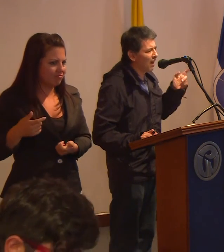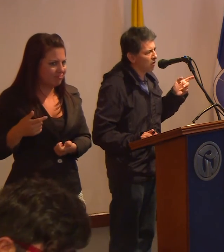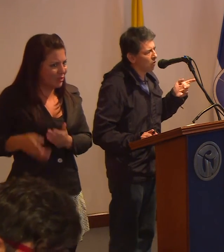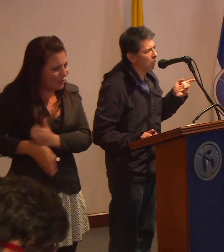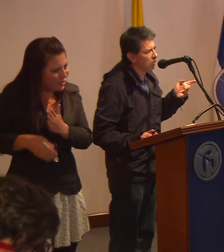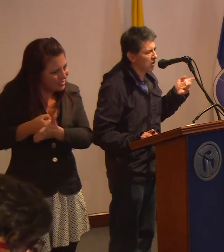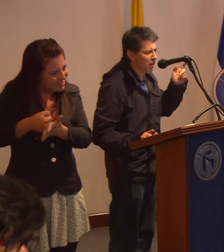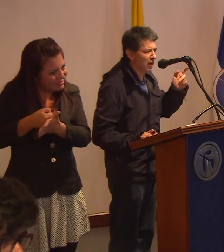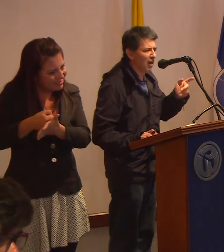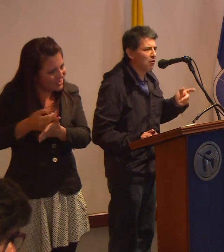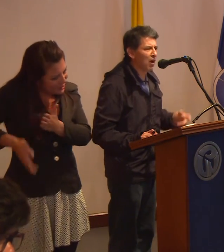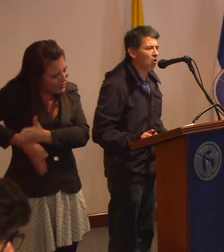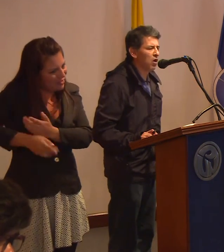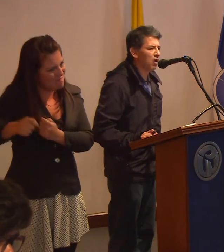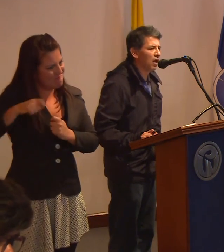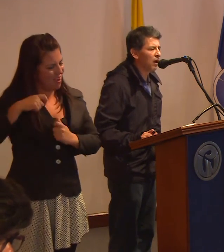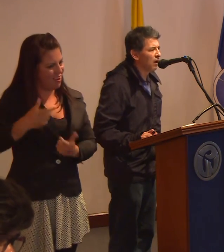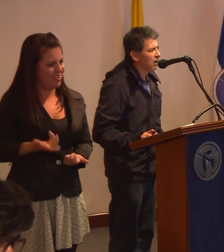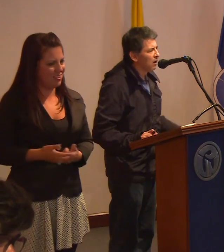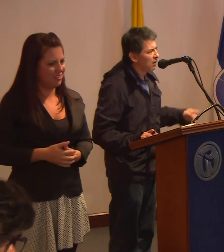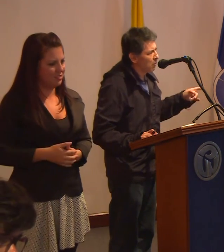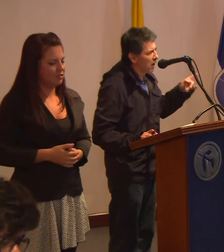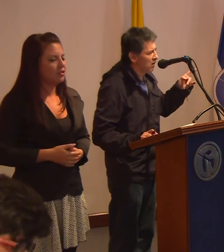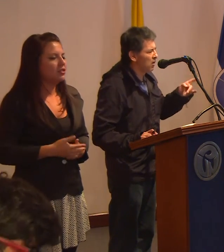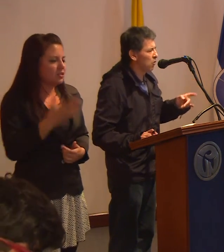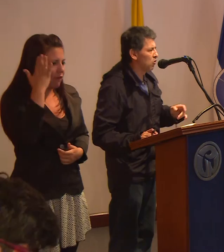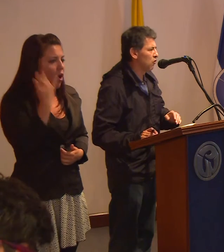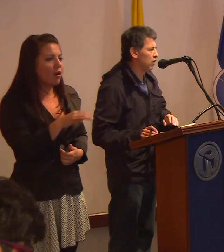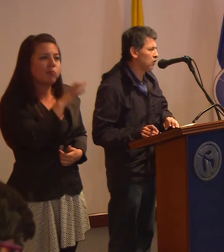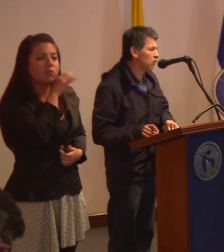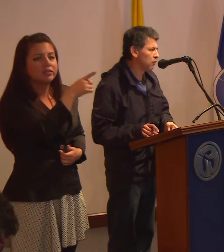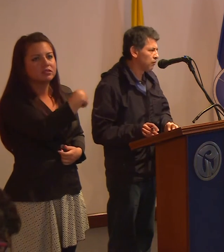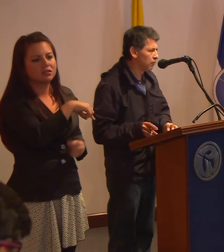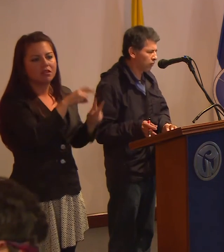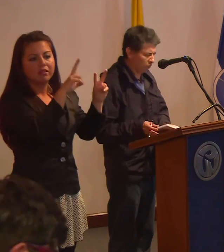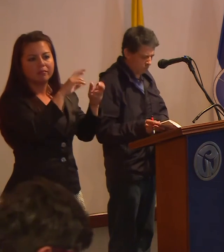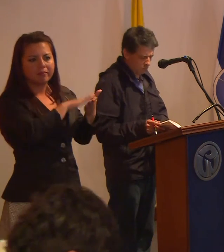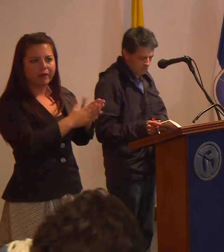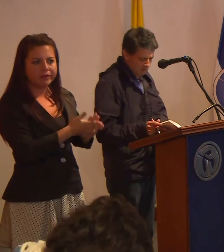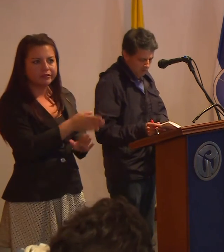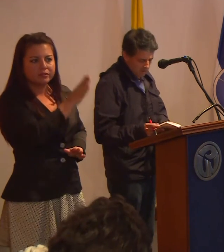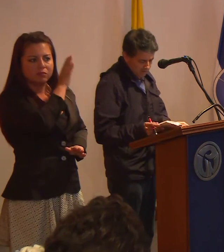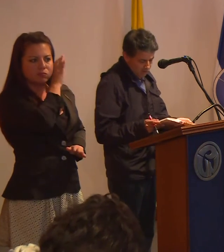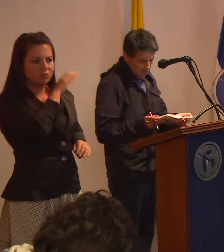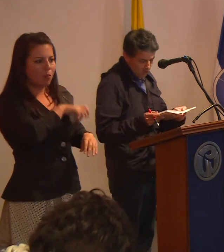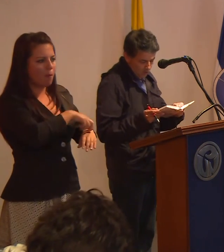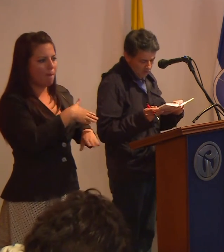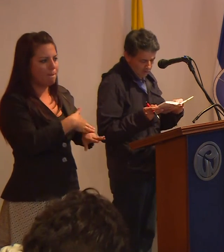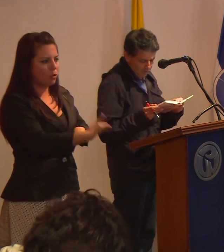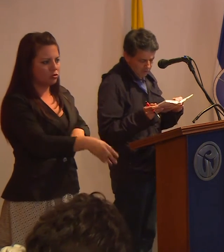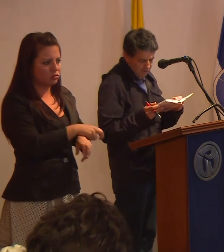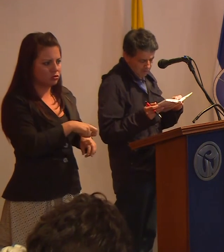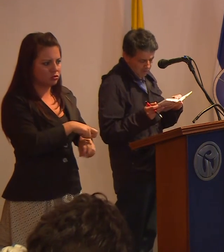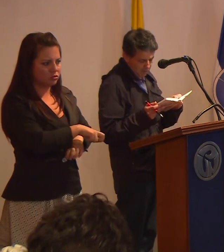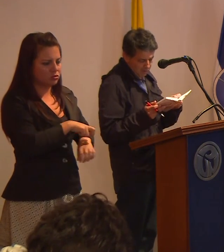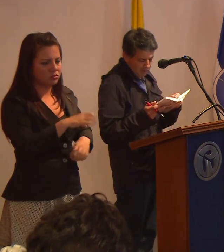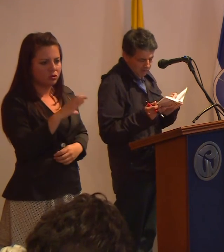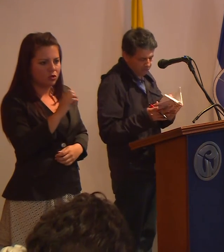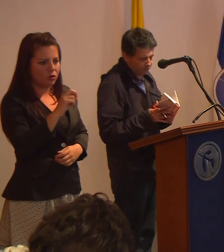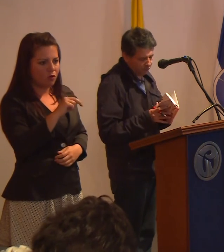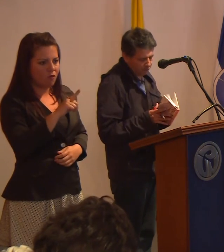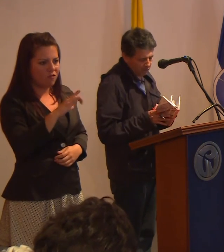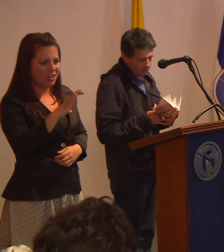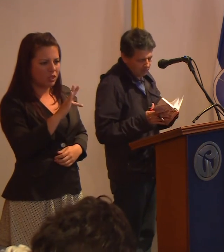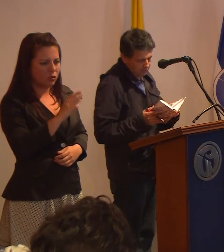habla tanto de manera demagógica de paz y de posconflicto. Esa es otra duda que a mí me